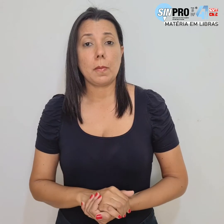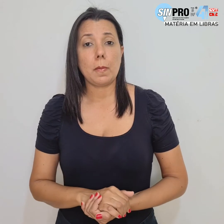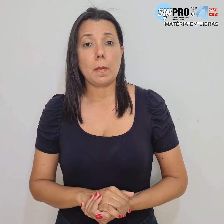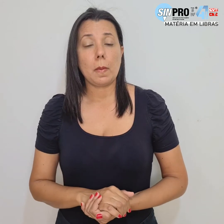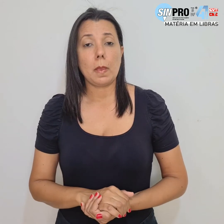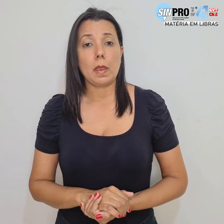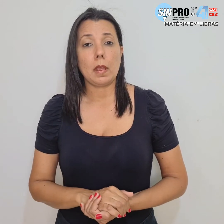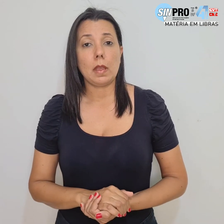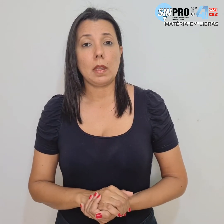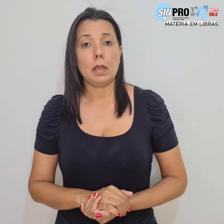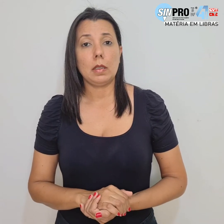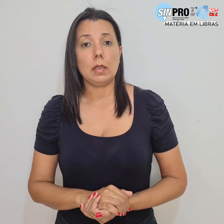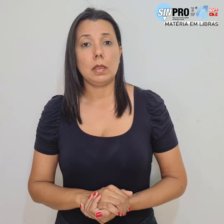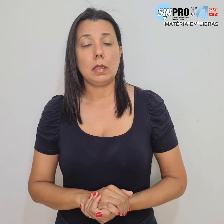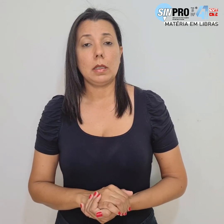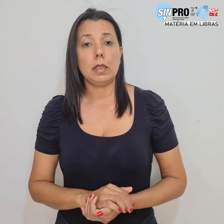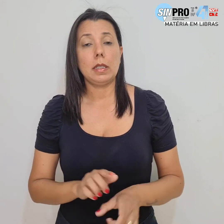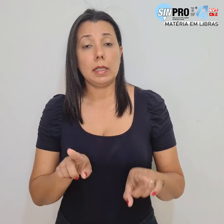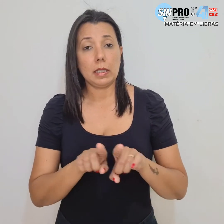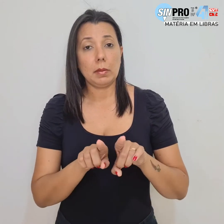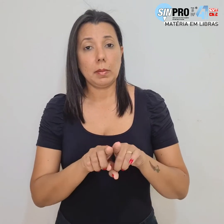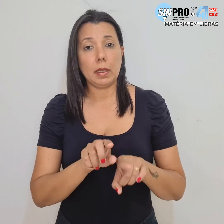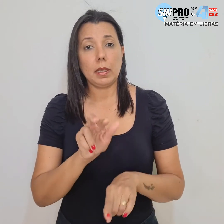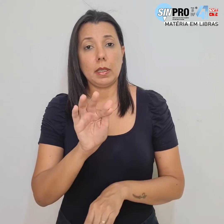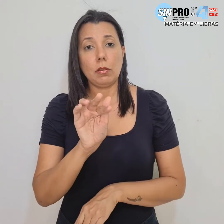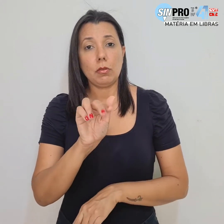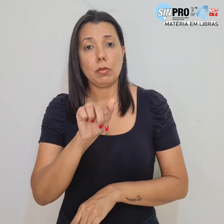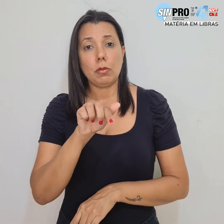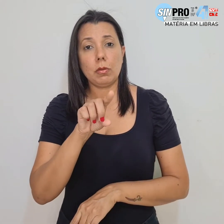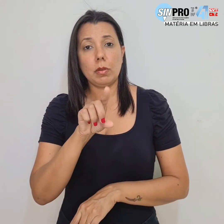e fundamentalistas do Estado mínimo,